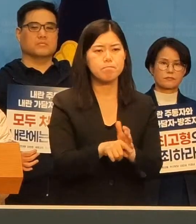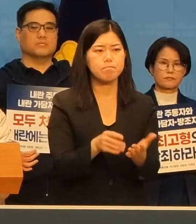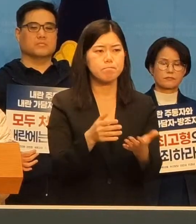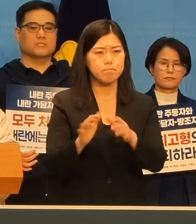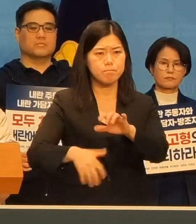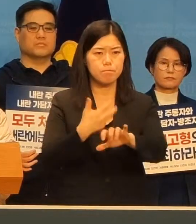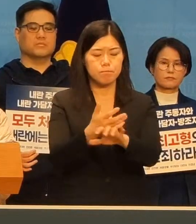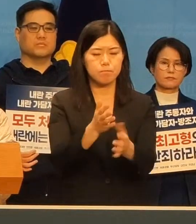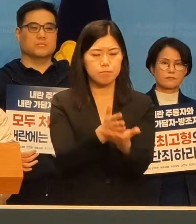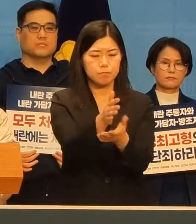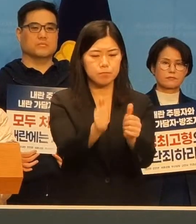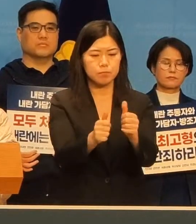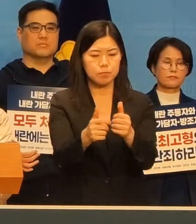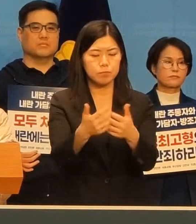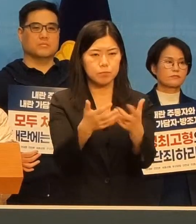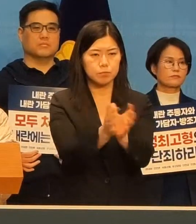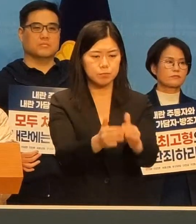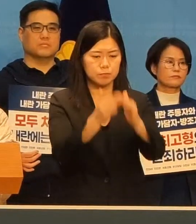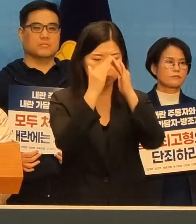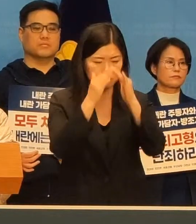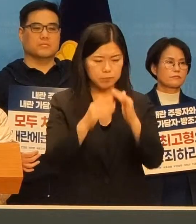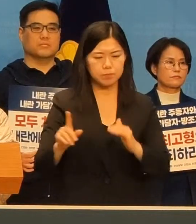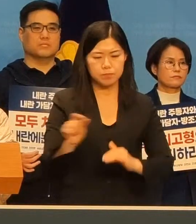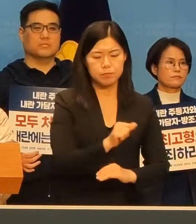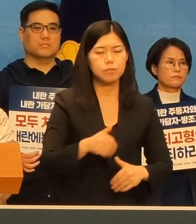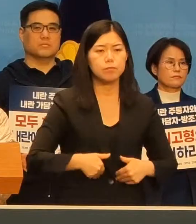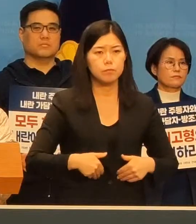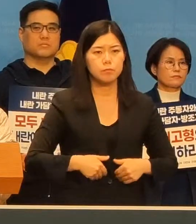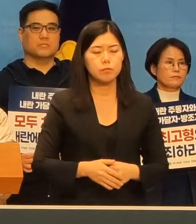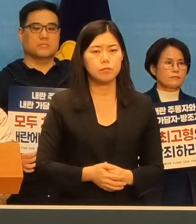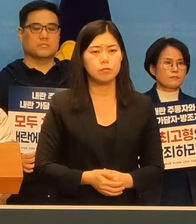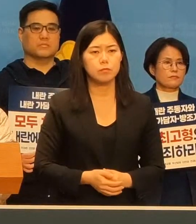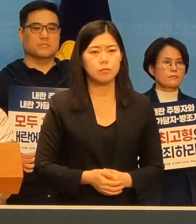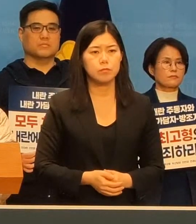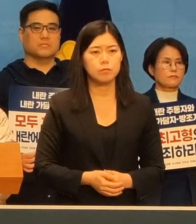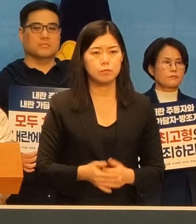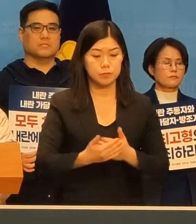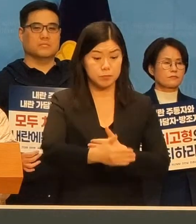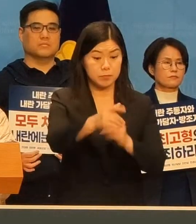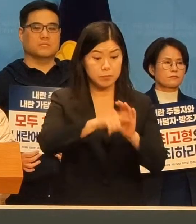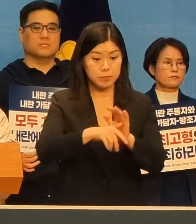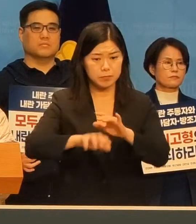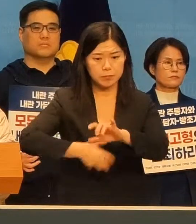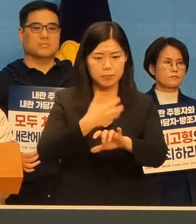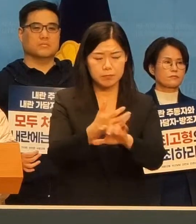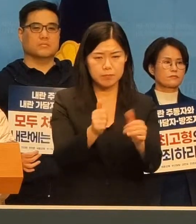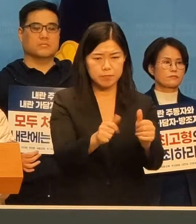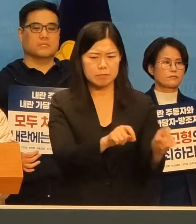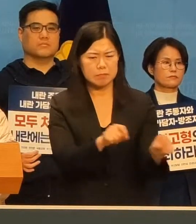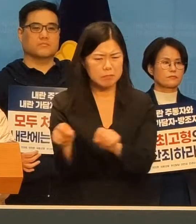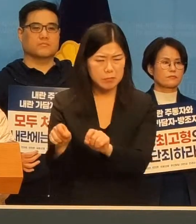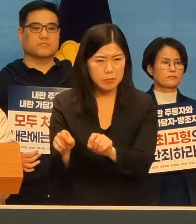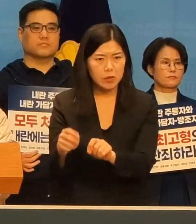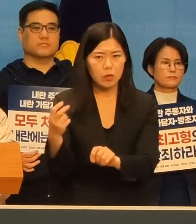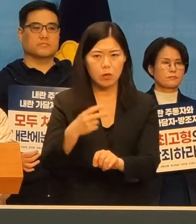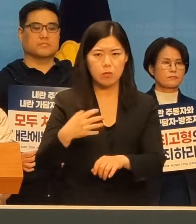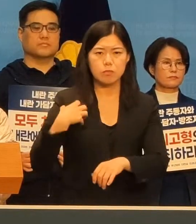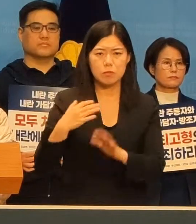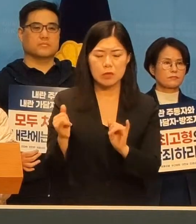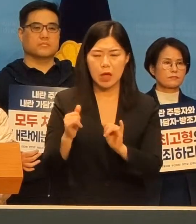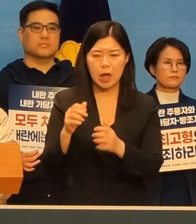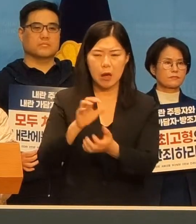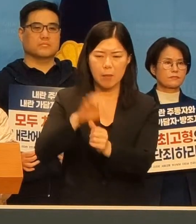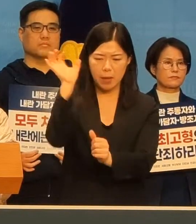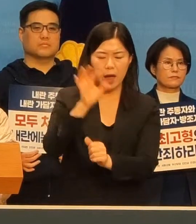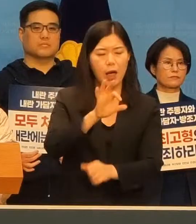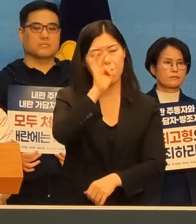전담 특별재판부 설치를 서둘러 주십시오. 단 이 과정이 내란 재판의 지연이나 내란 주동자 석방의